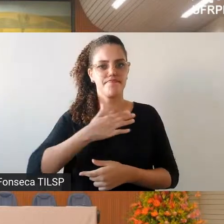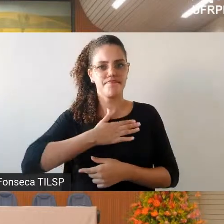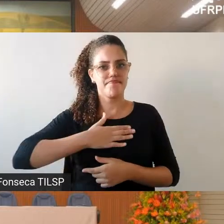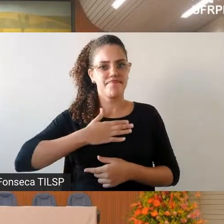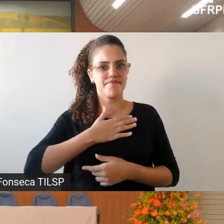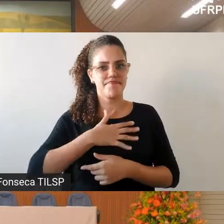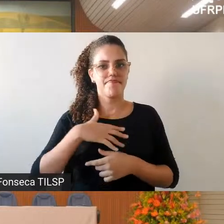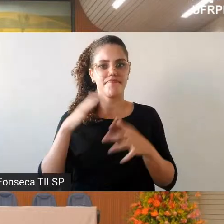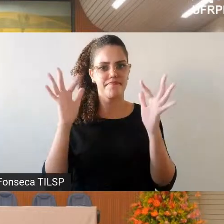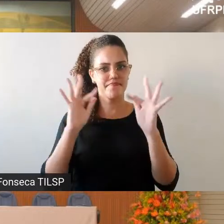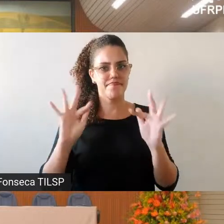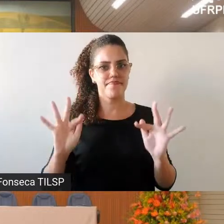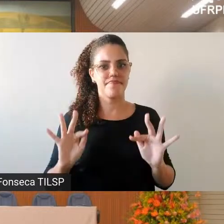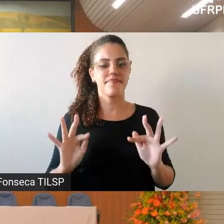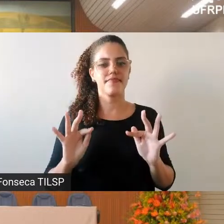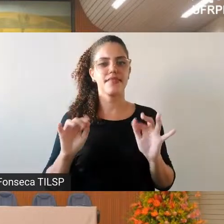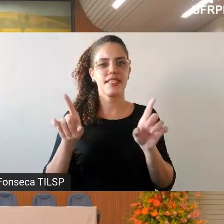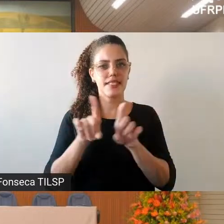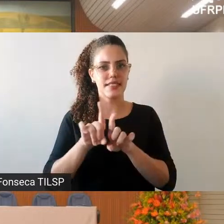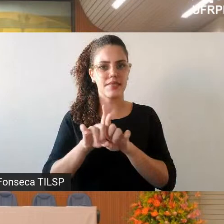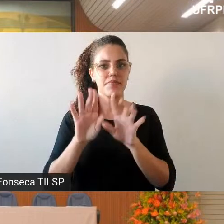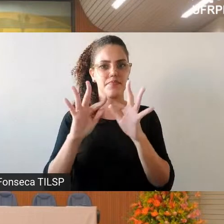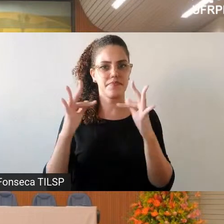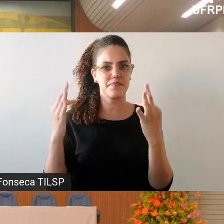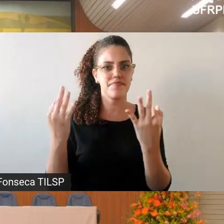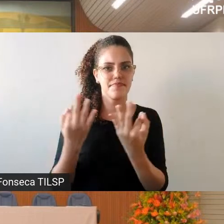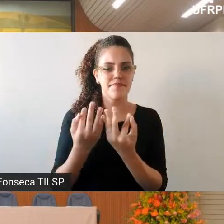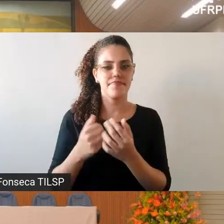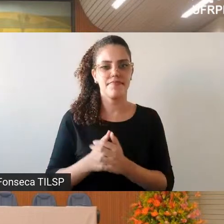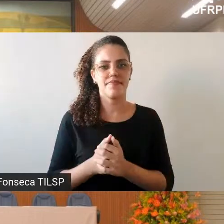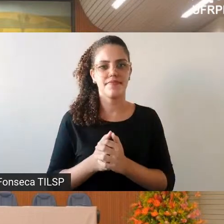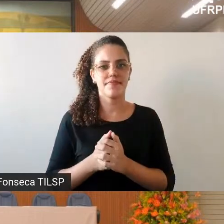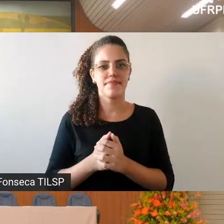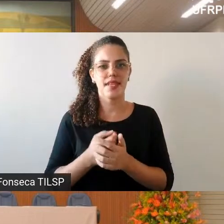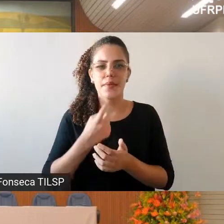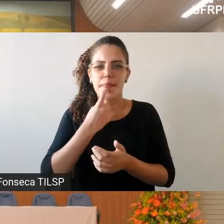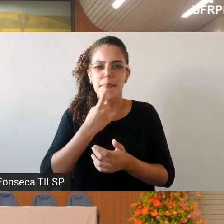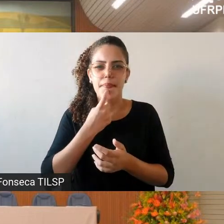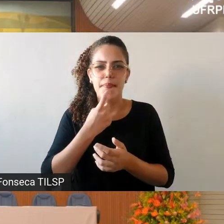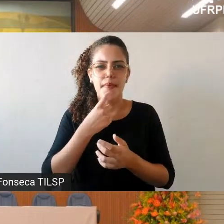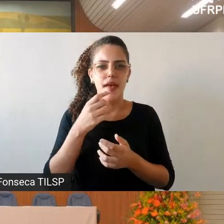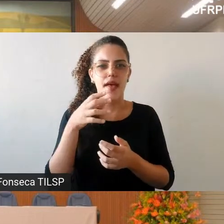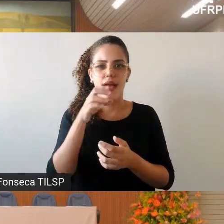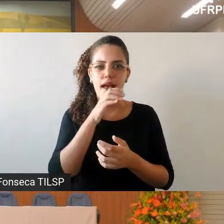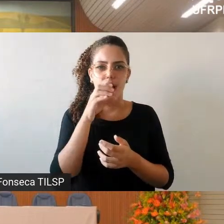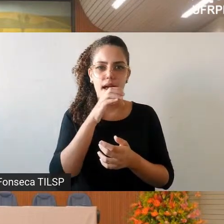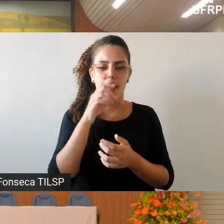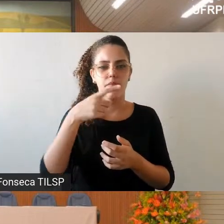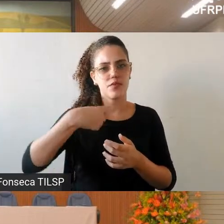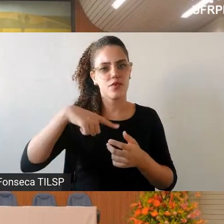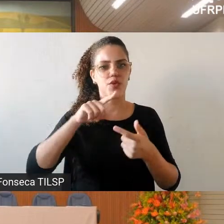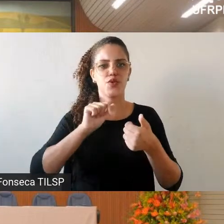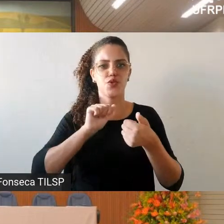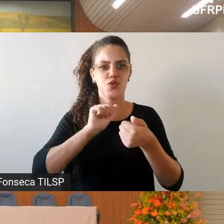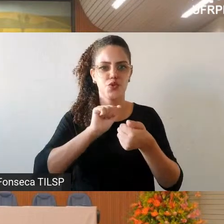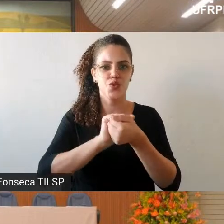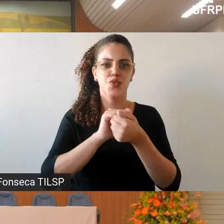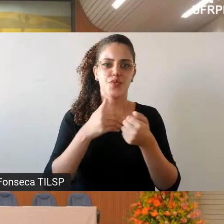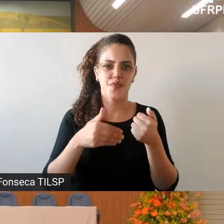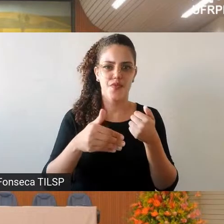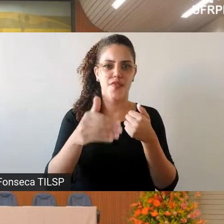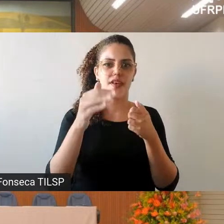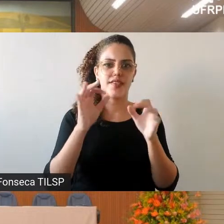suas famílias. Em breve estaremos juntos, presencialmente. Enquanto isso, saibam que estaremos sempre